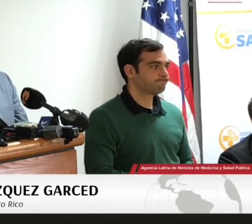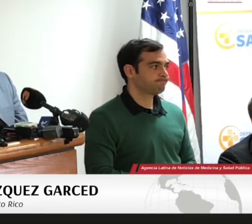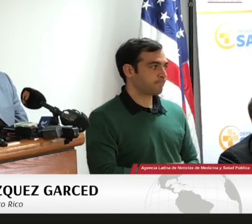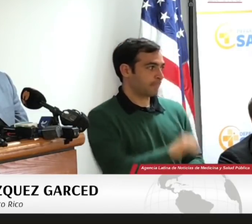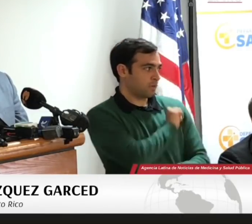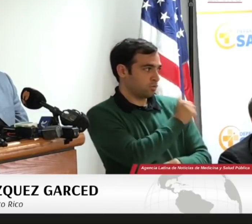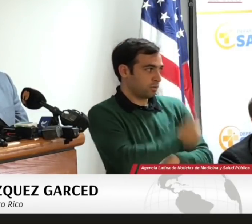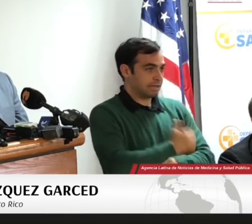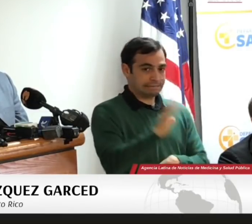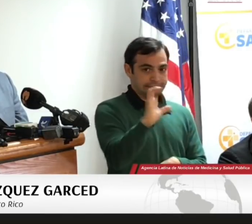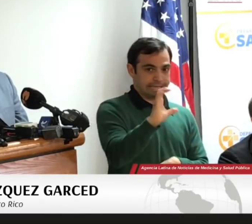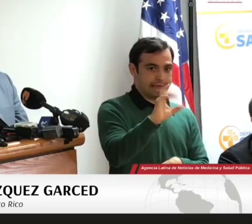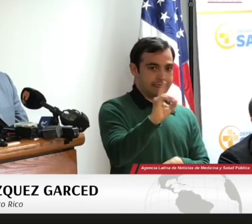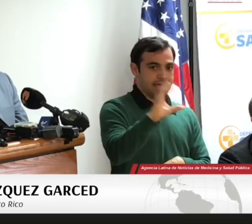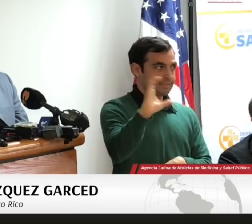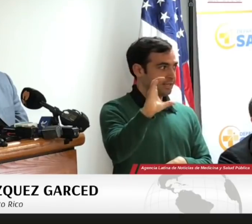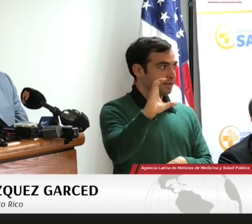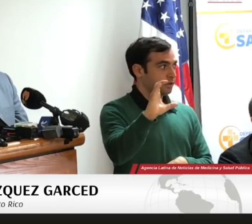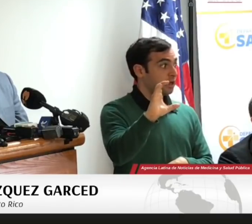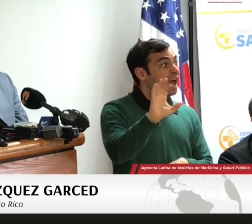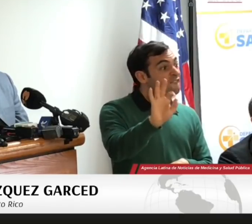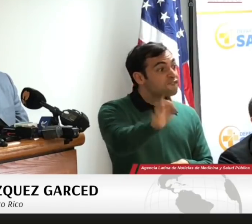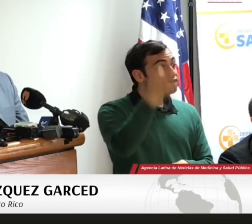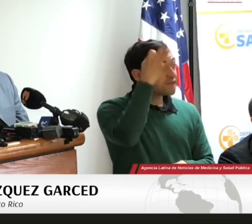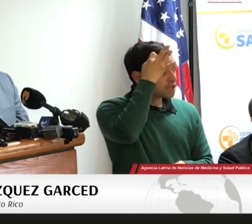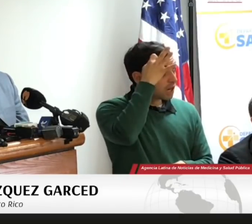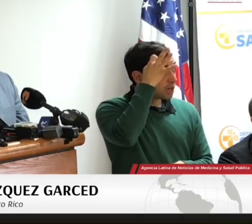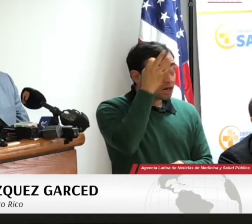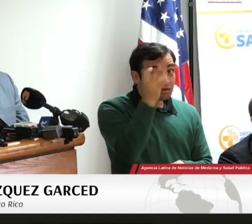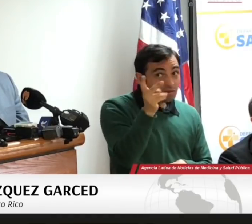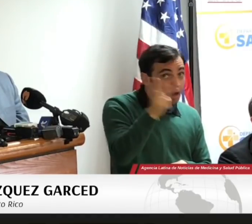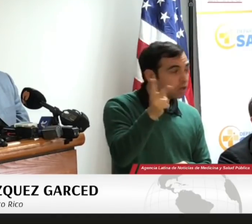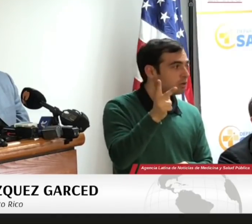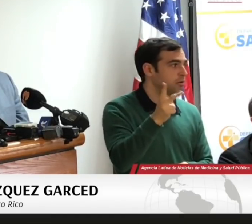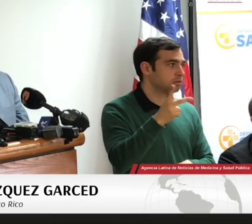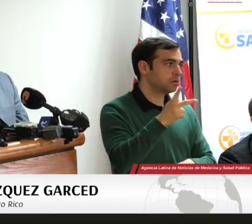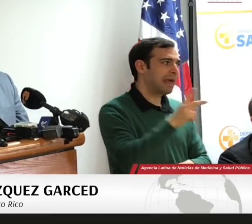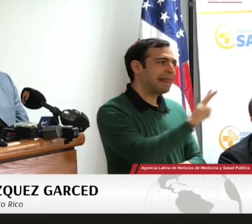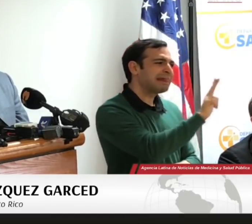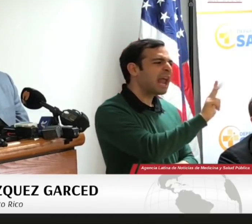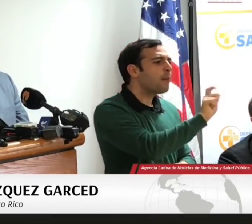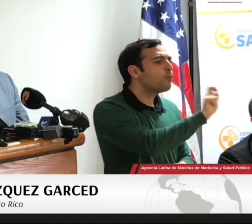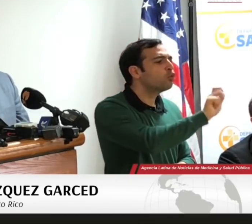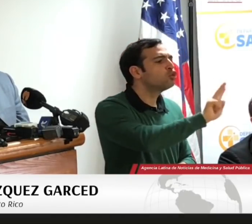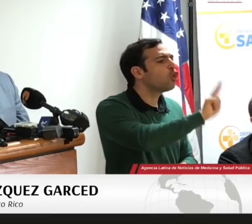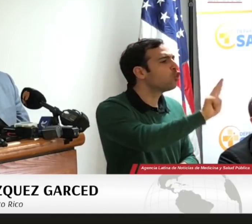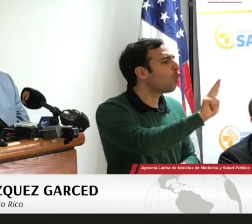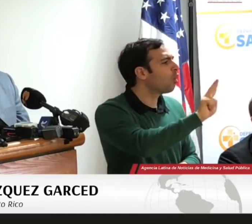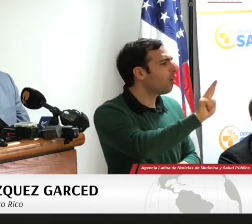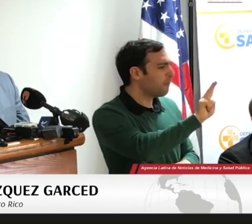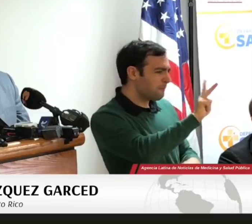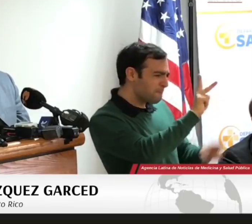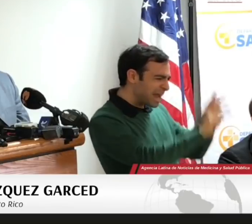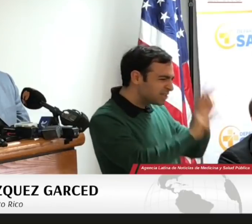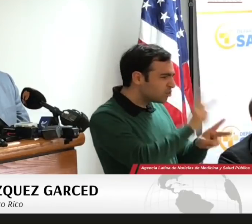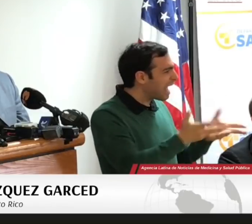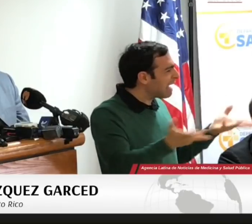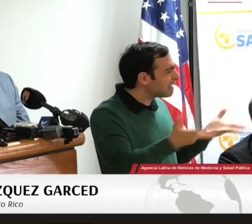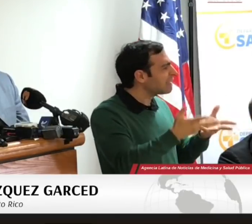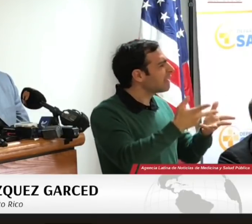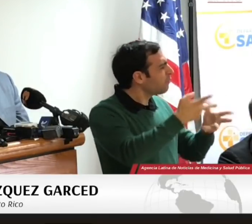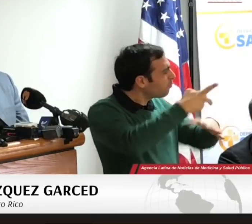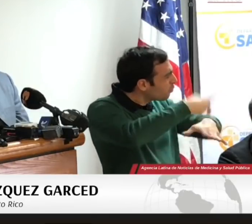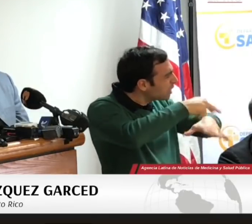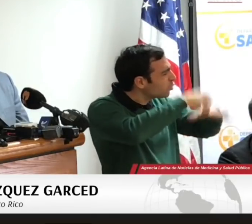gobierno federal sepa que está tratando a los puertorriqueños, a 3.2 ciudadanos americanos, de una manera diferente,